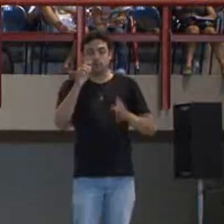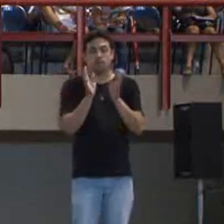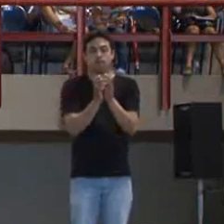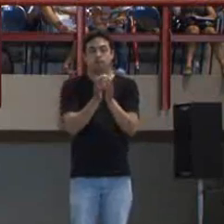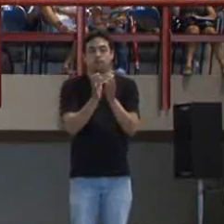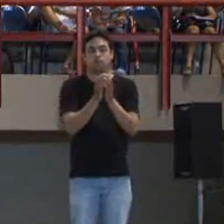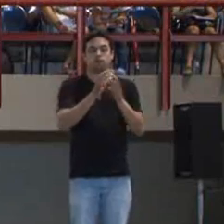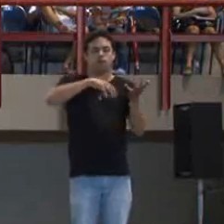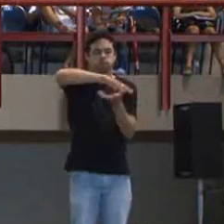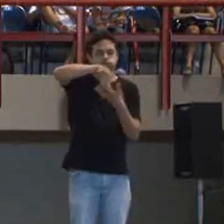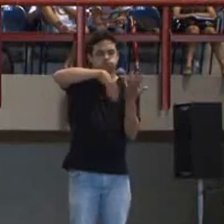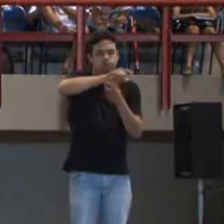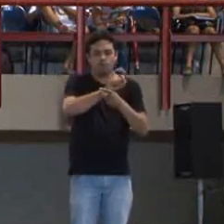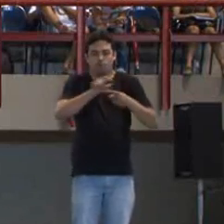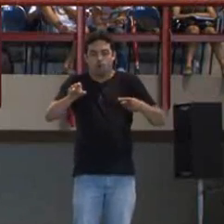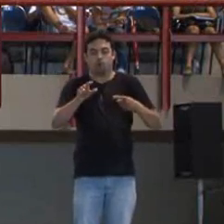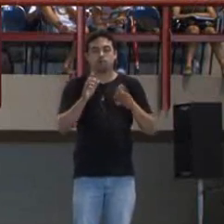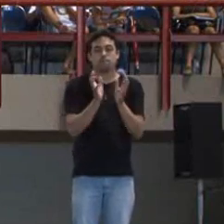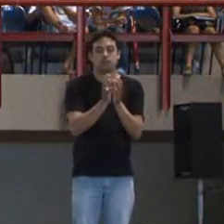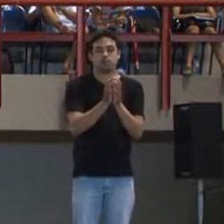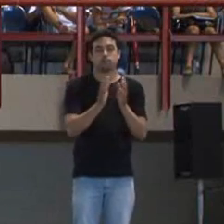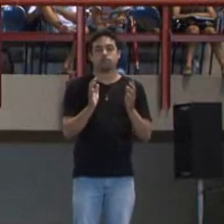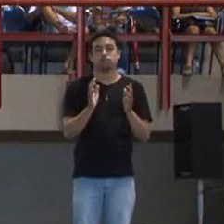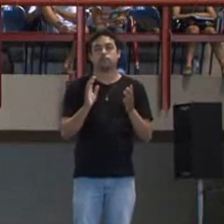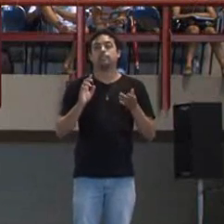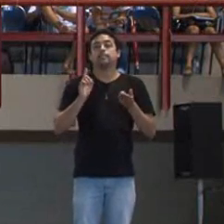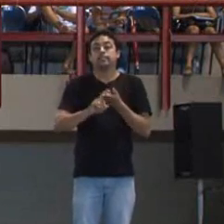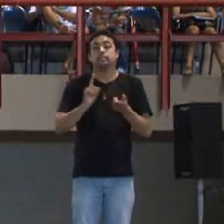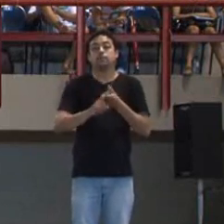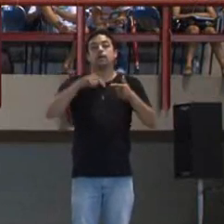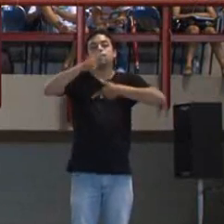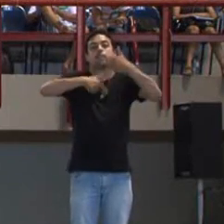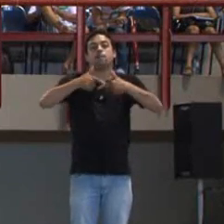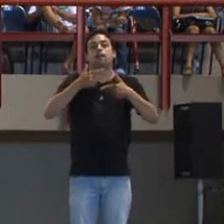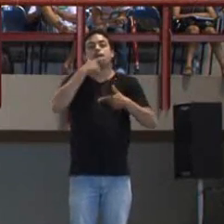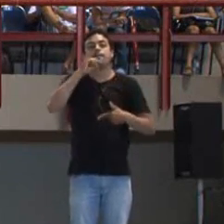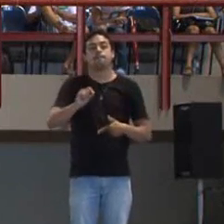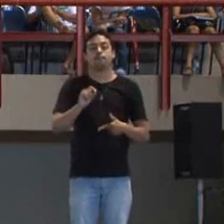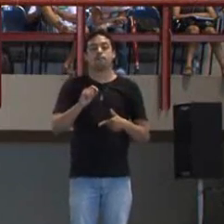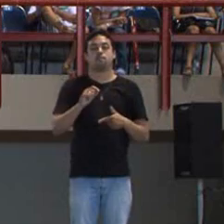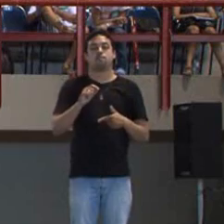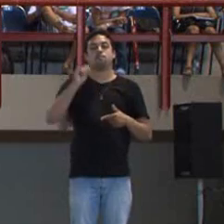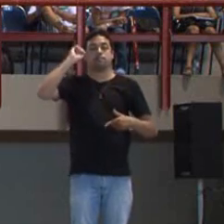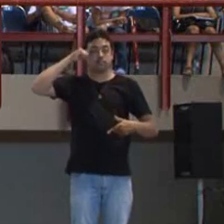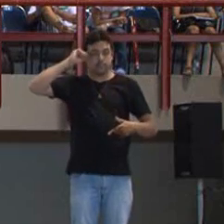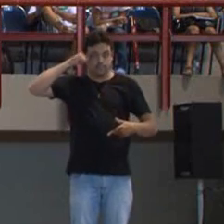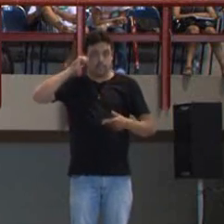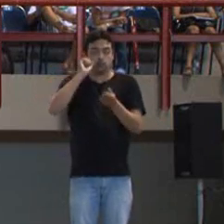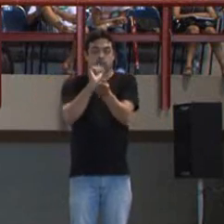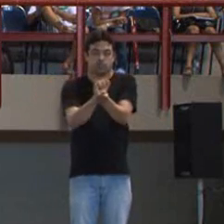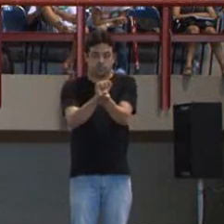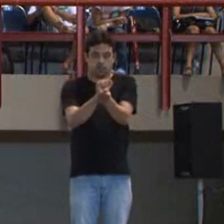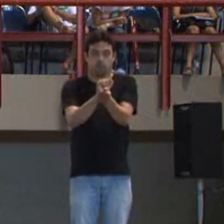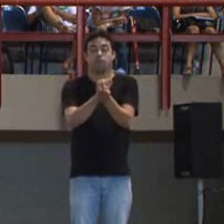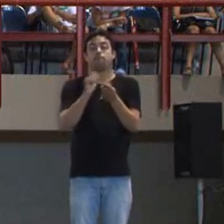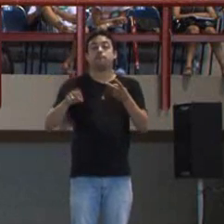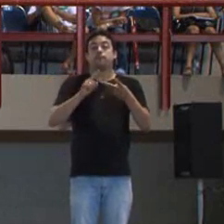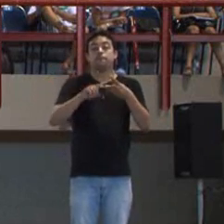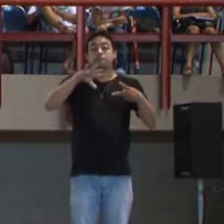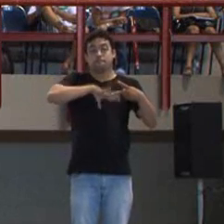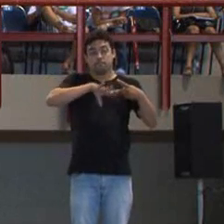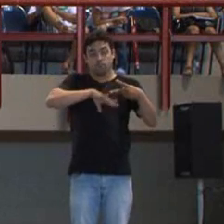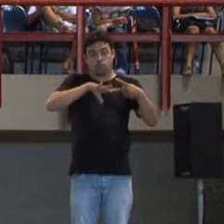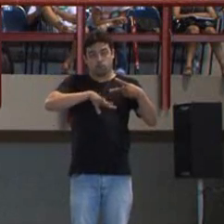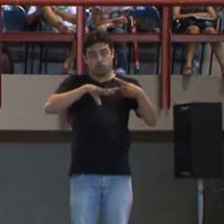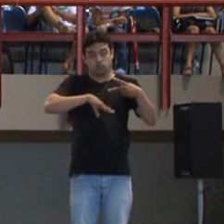pernambucana. Perguntinha básica, mão de obra do Brasil, negro, escravo. O